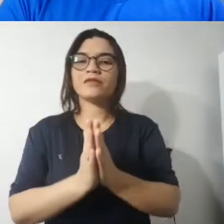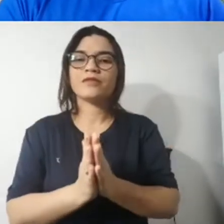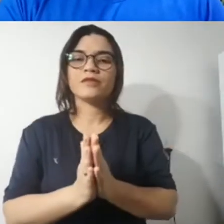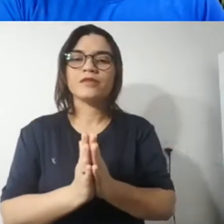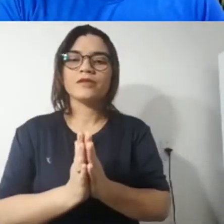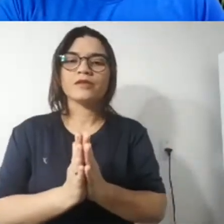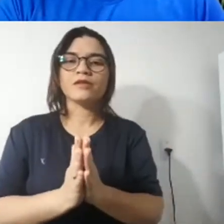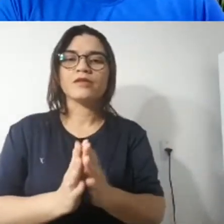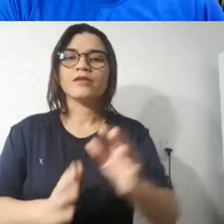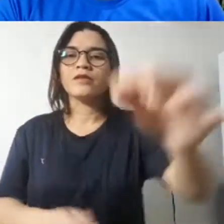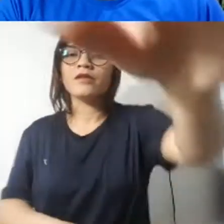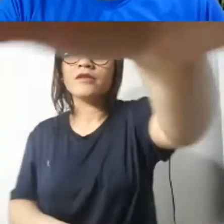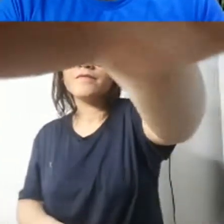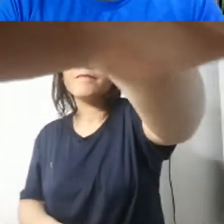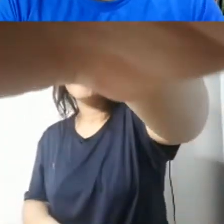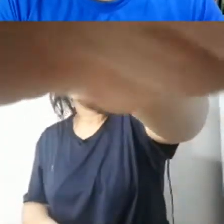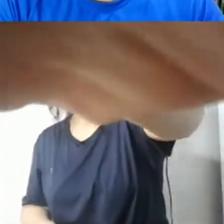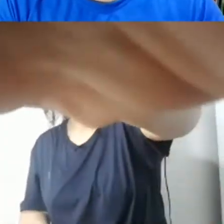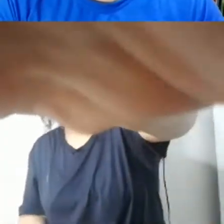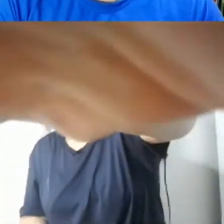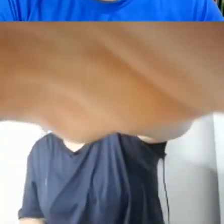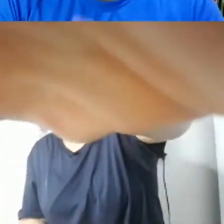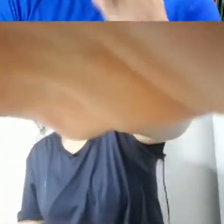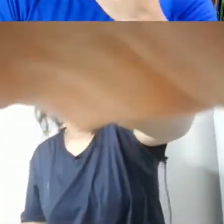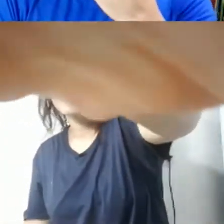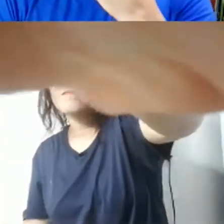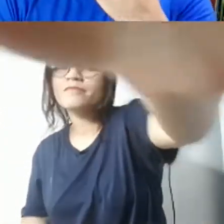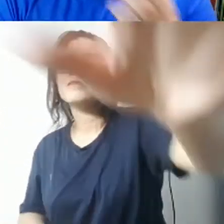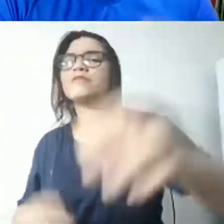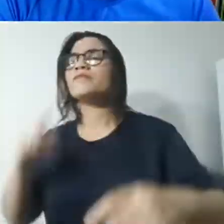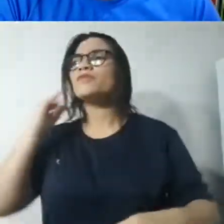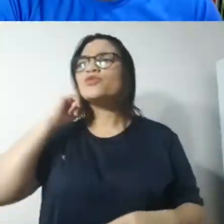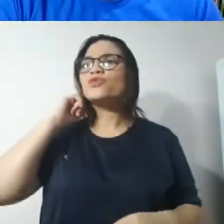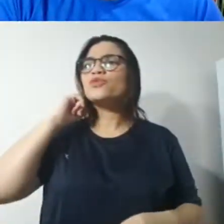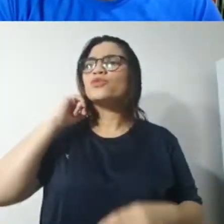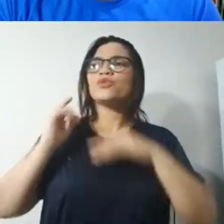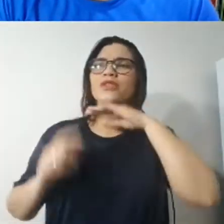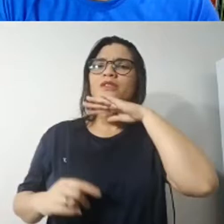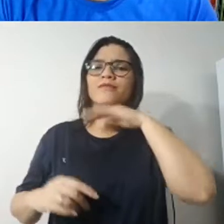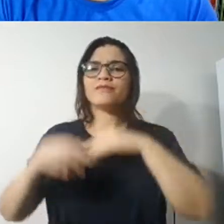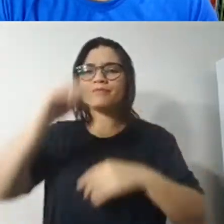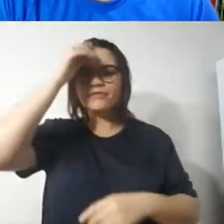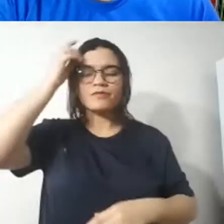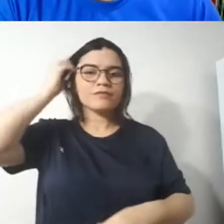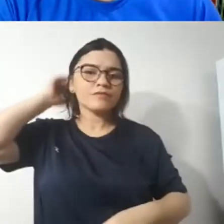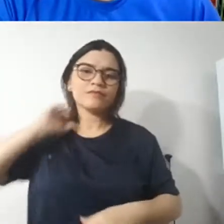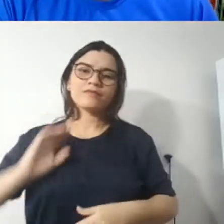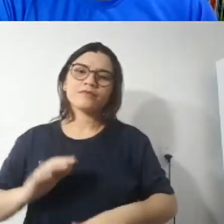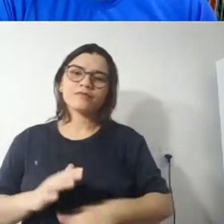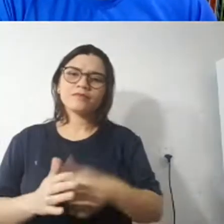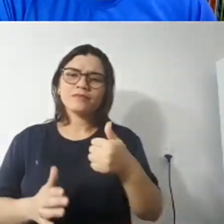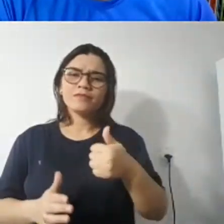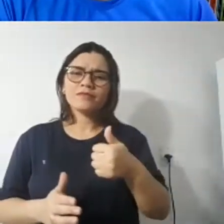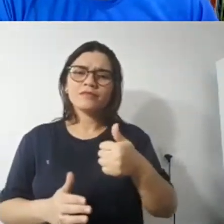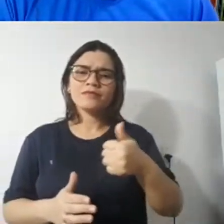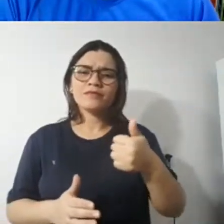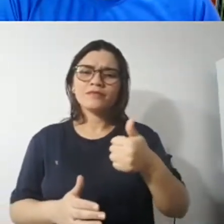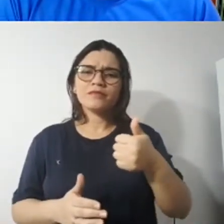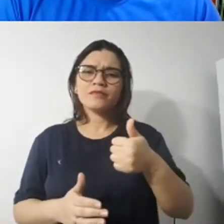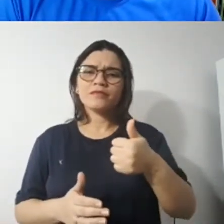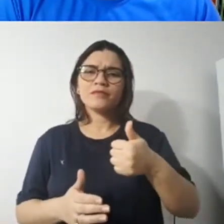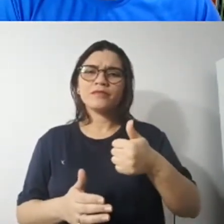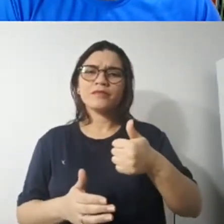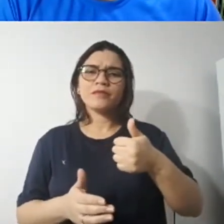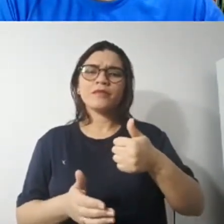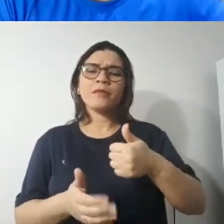Bem, hoje a gente vai continuar o nosso estudo de 1 Pedro, capítulo 3, a partir do 8 até o